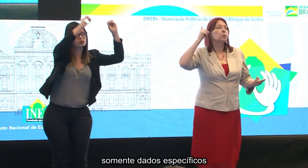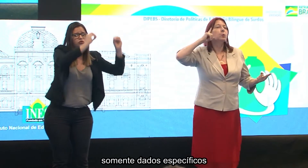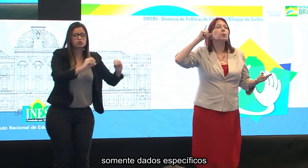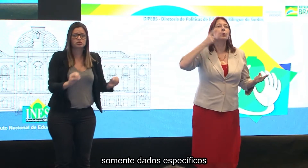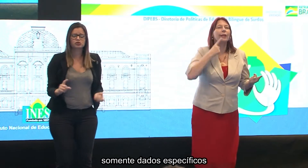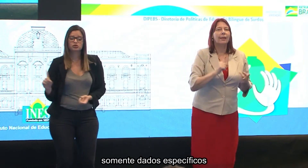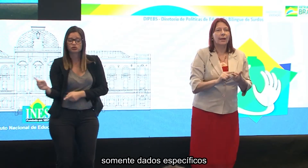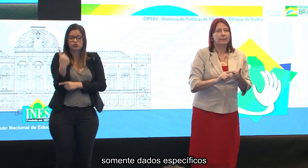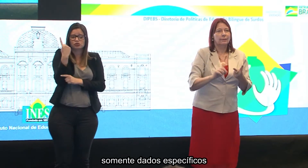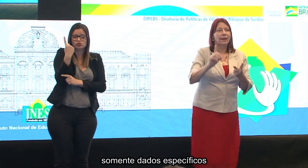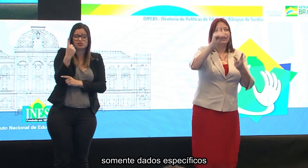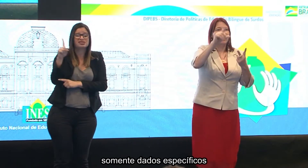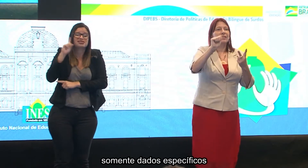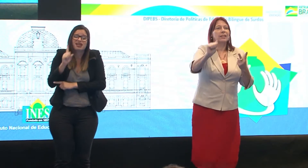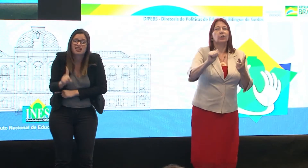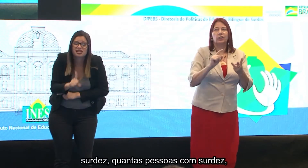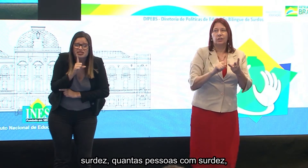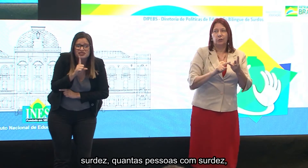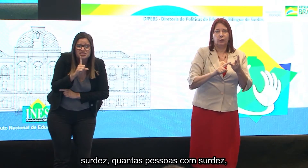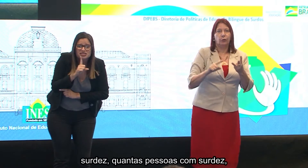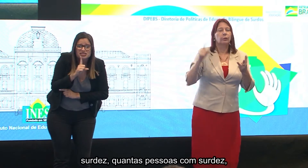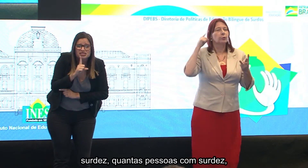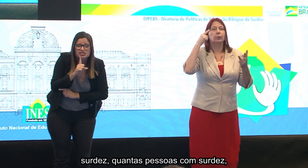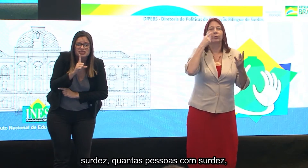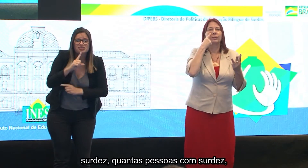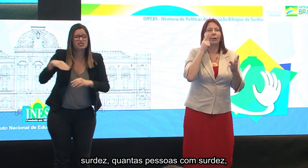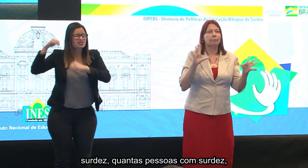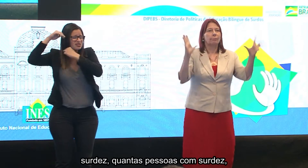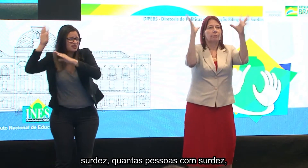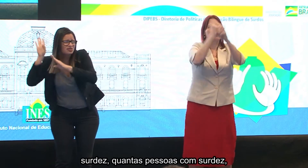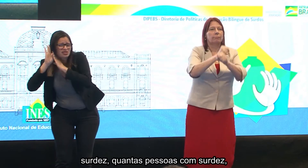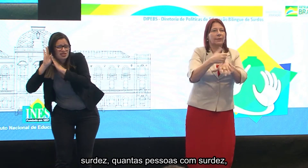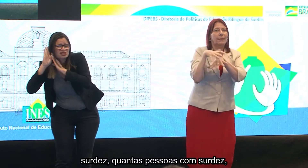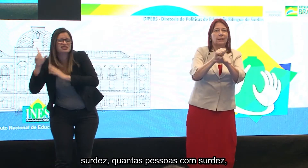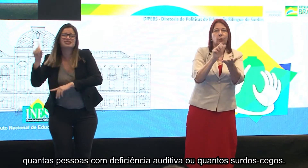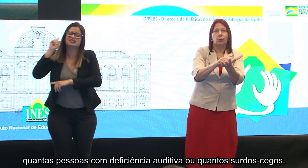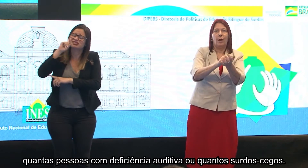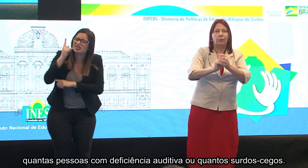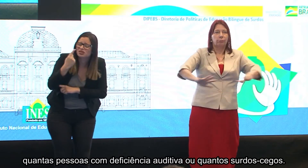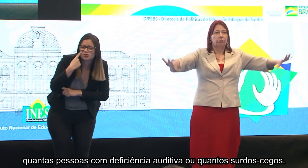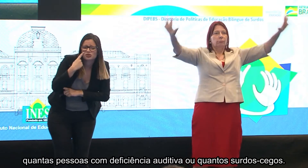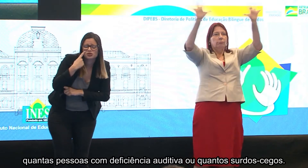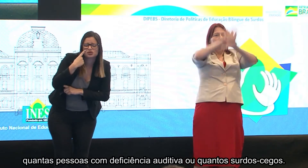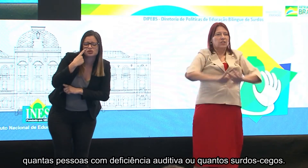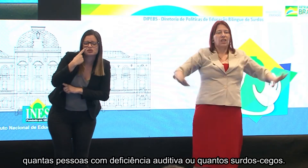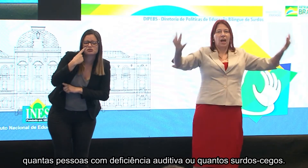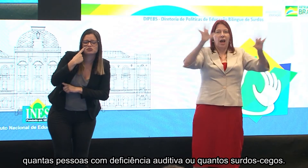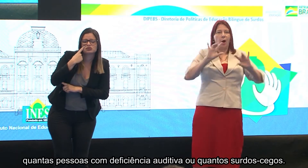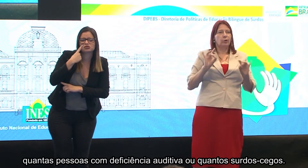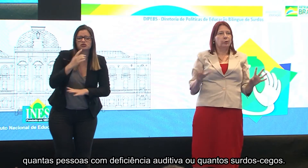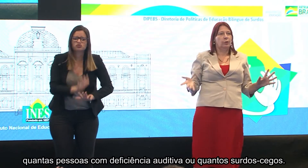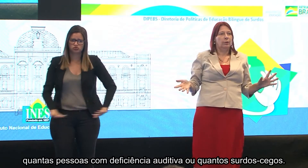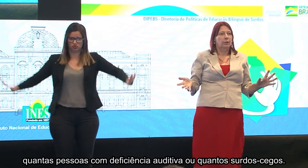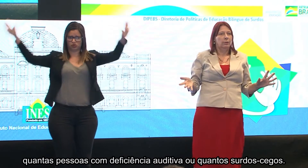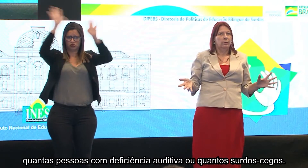Somente dados específicos. Surdez, quantas pessoas com surdez, quantas pessoas com deficiência auditiva ou quantos surdos